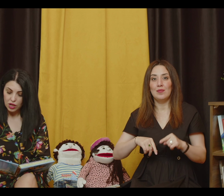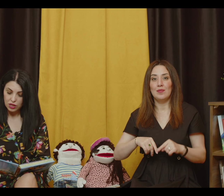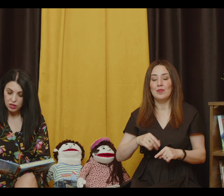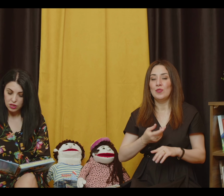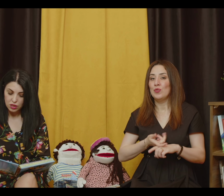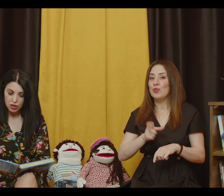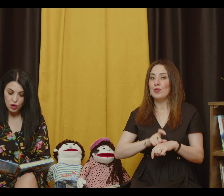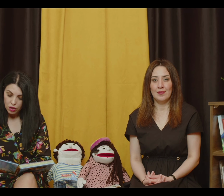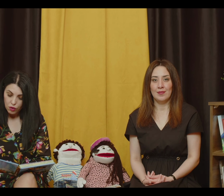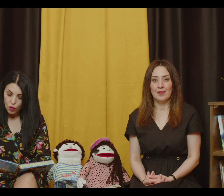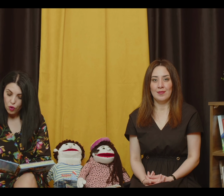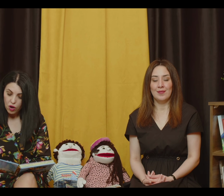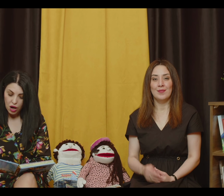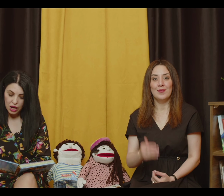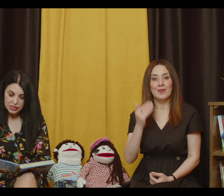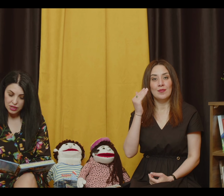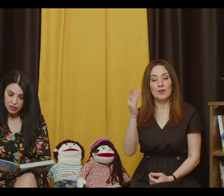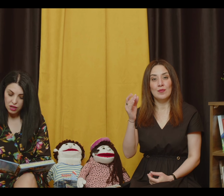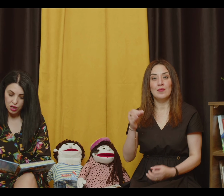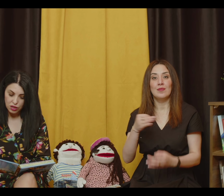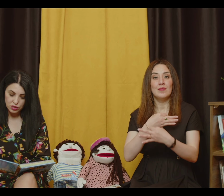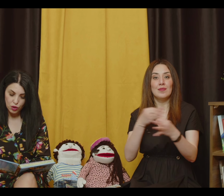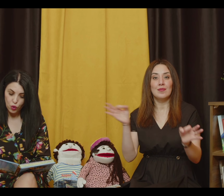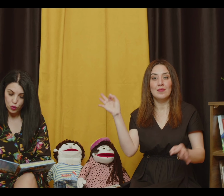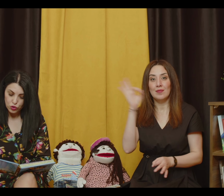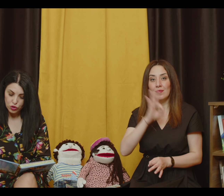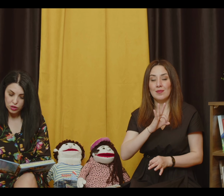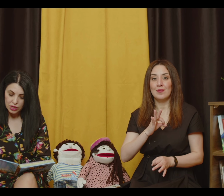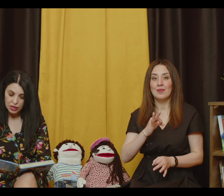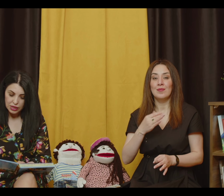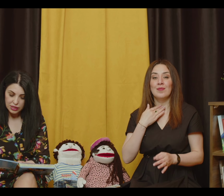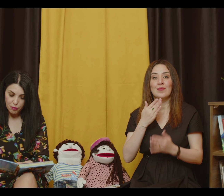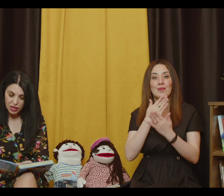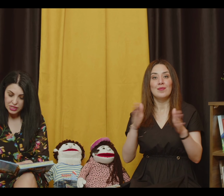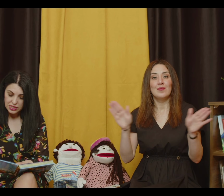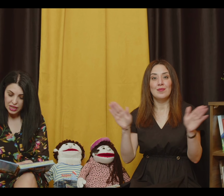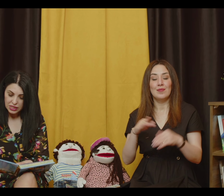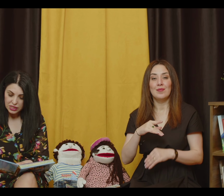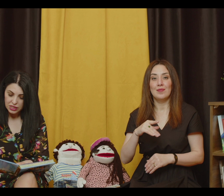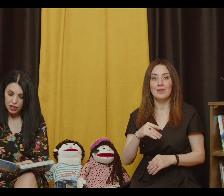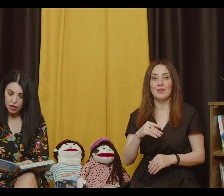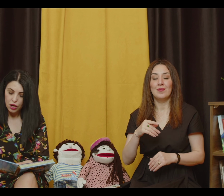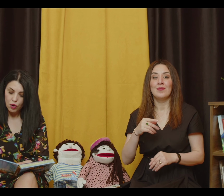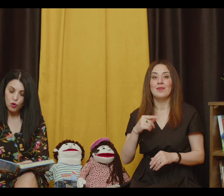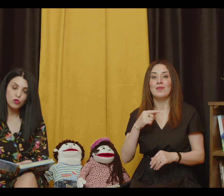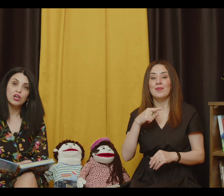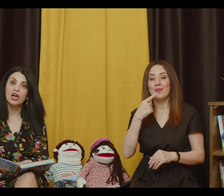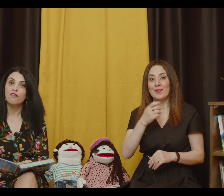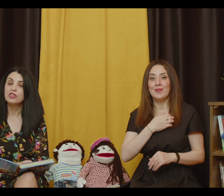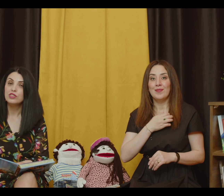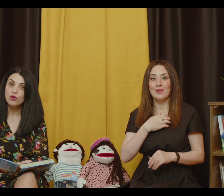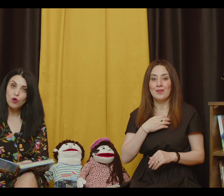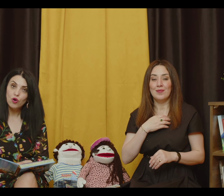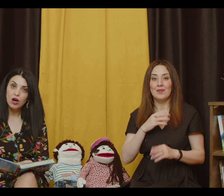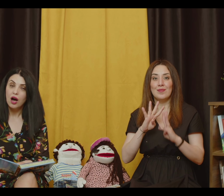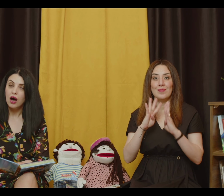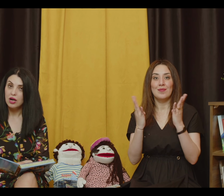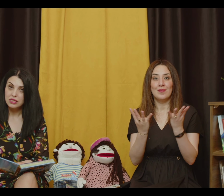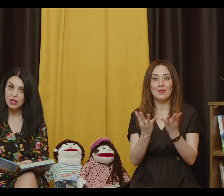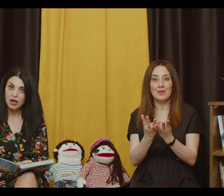çox darıxır. O, azadlıq haqqında oxuyur. Demək istəyir ki, ona qəfəs